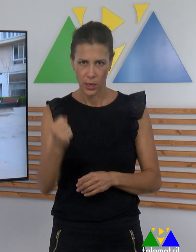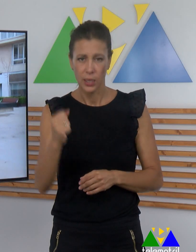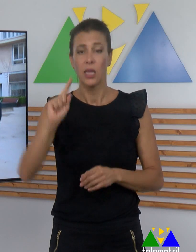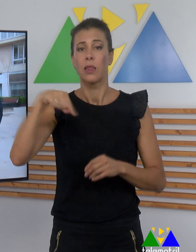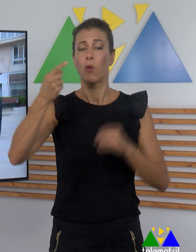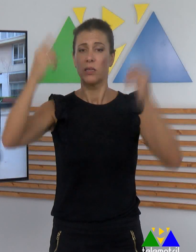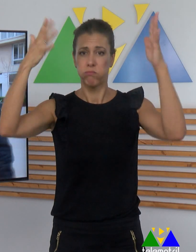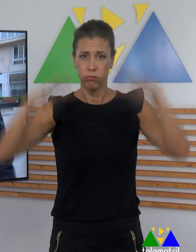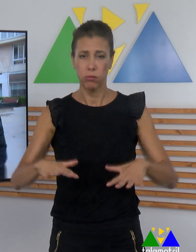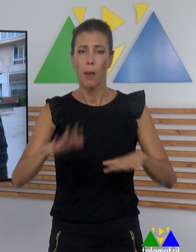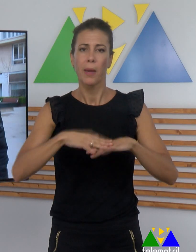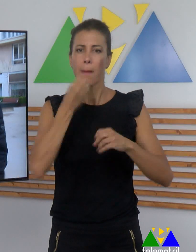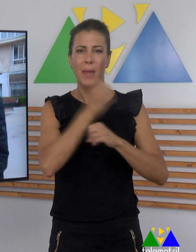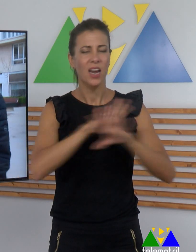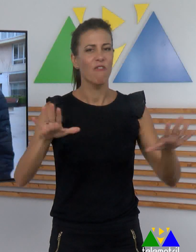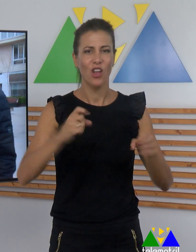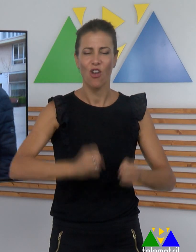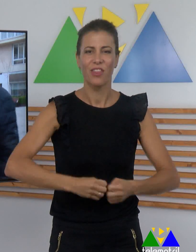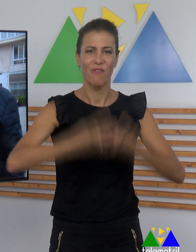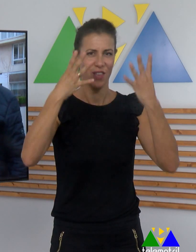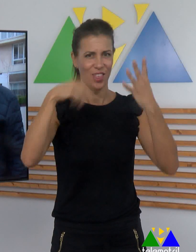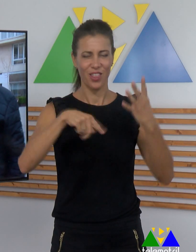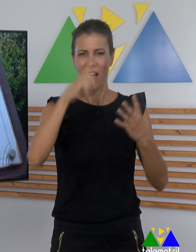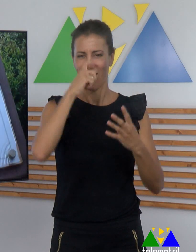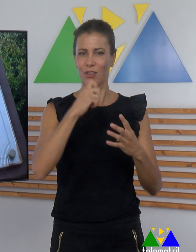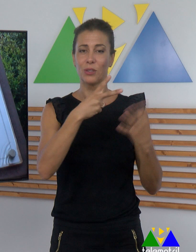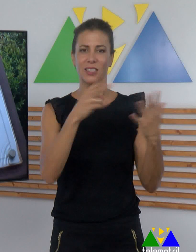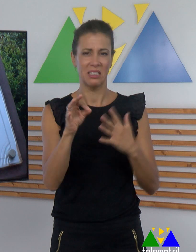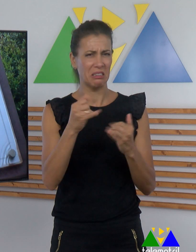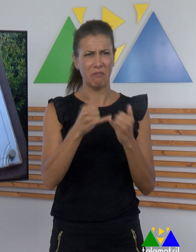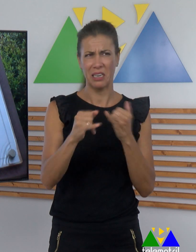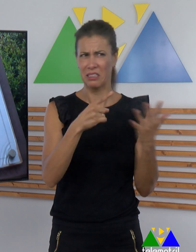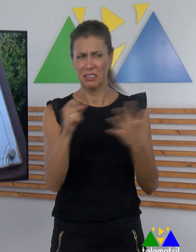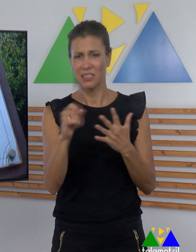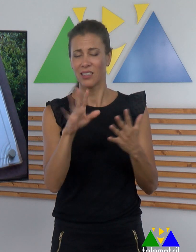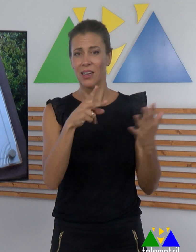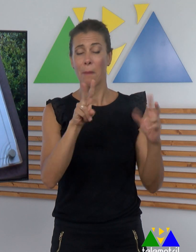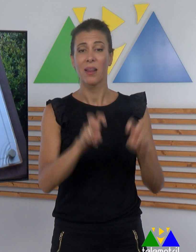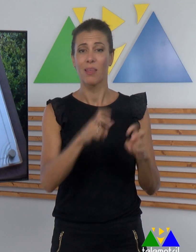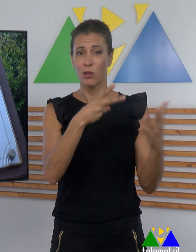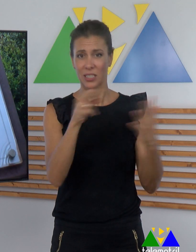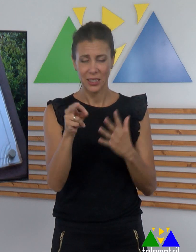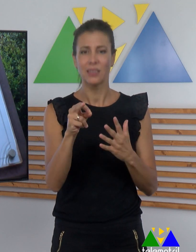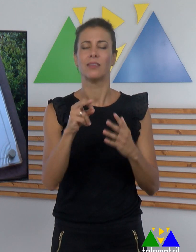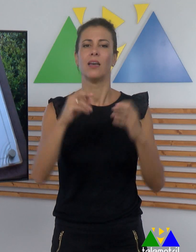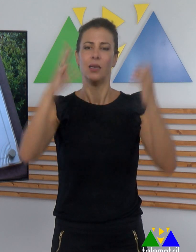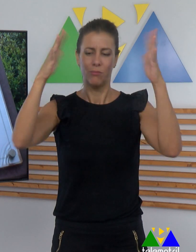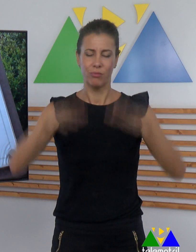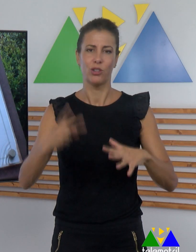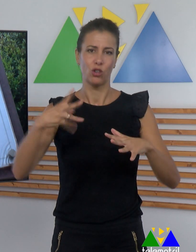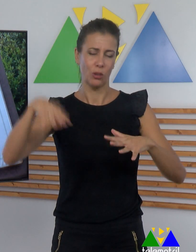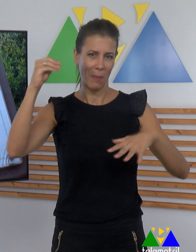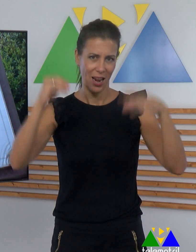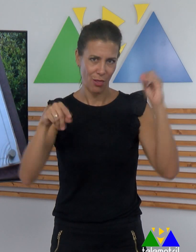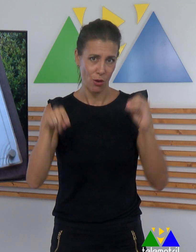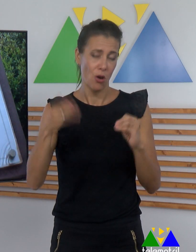derriban para hacer este magnífico edificio. En los años 70, finales de los 60, principios de los 70, se derriban esos dos palacios que seguramente